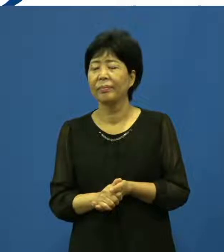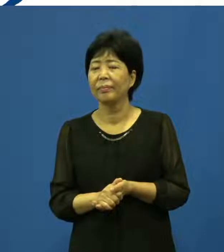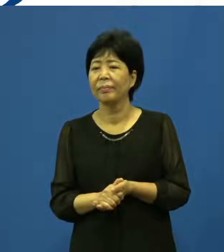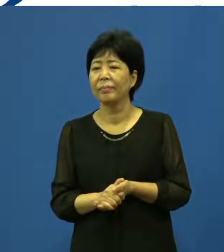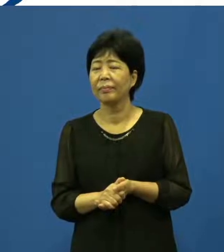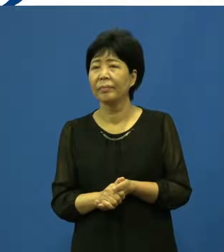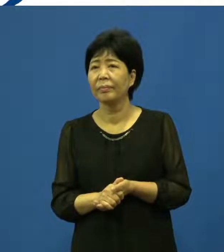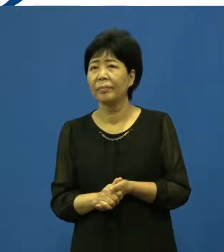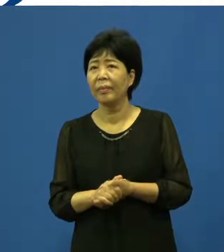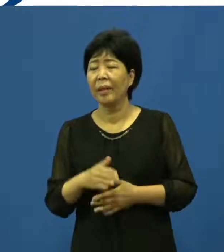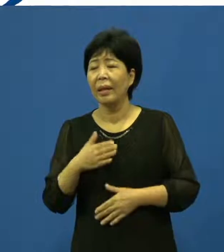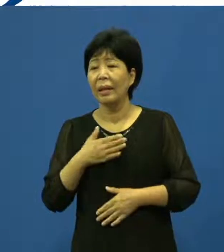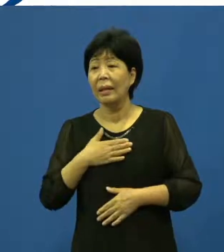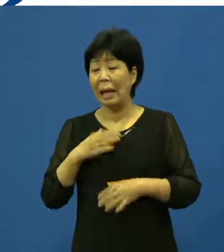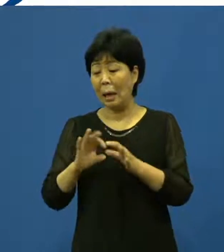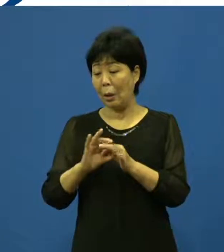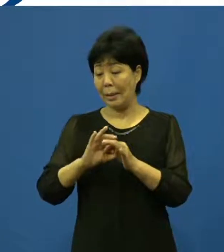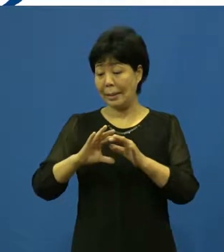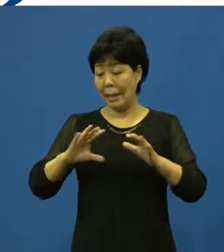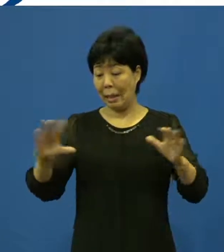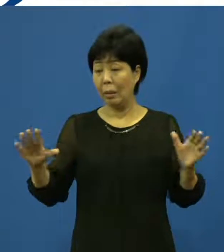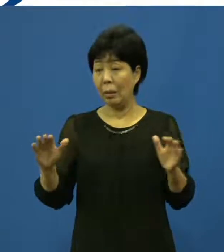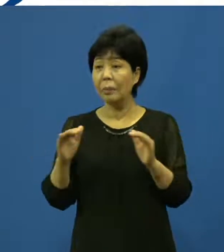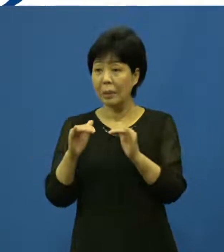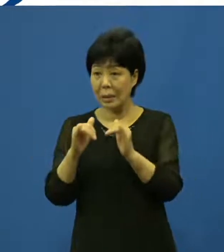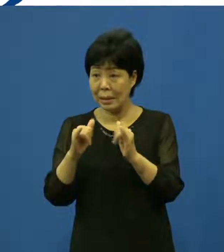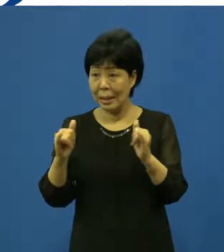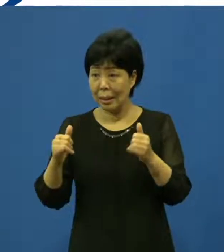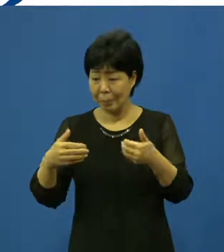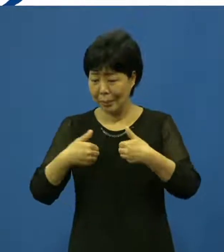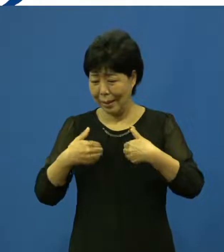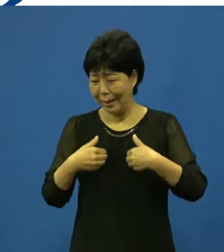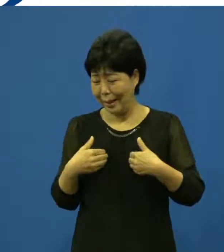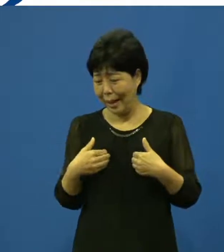여러분, 나와 상관없는 사람에게 호의를 제공받기는 어렵습니다.